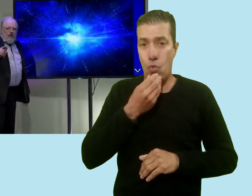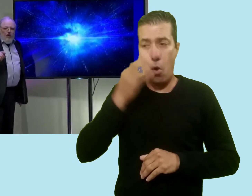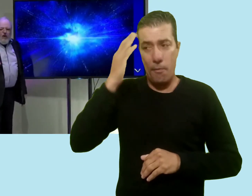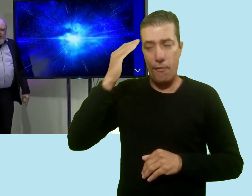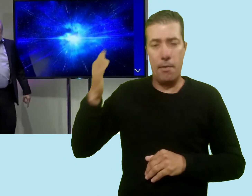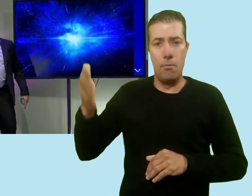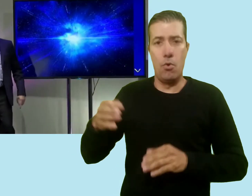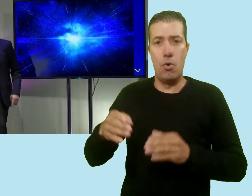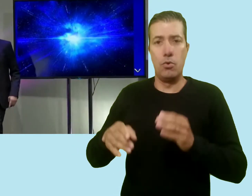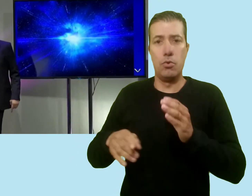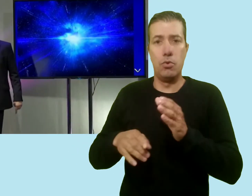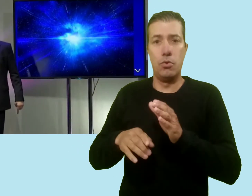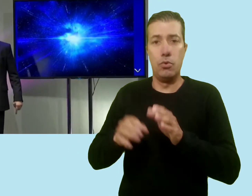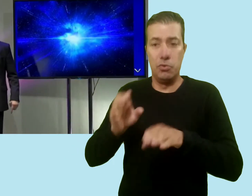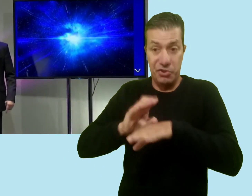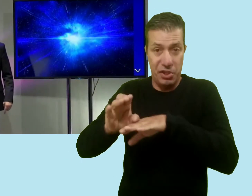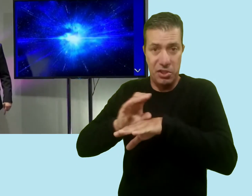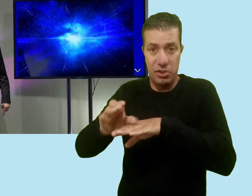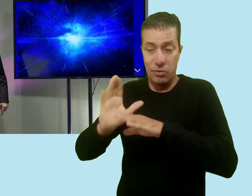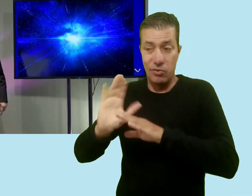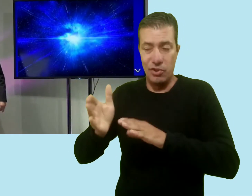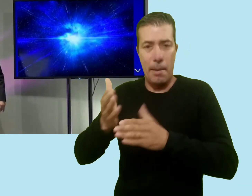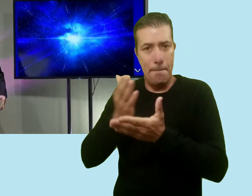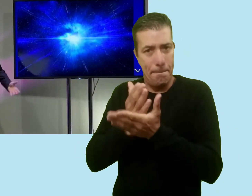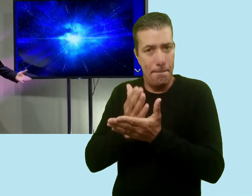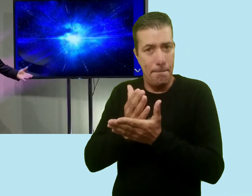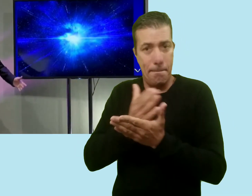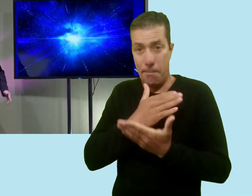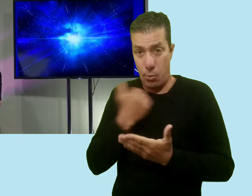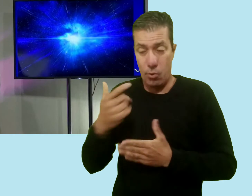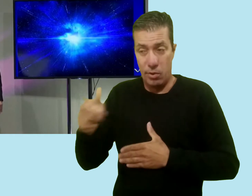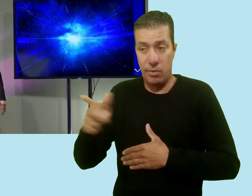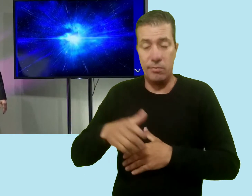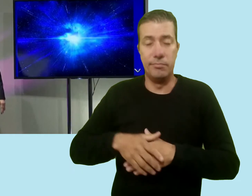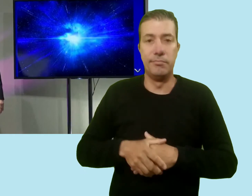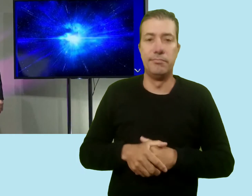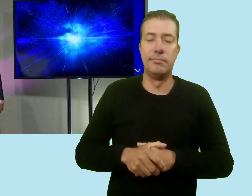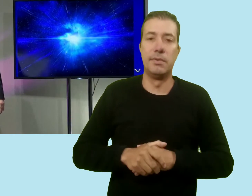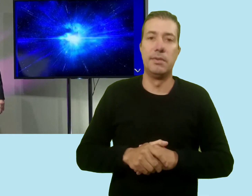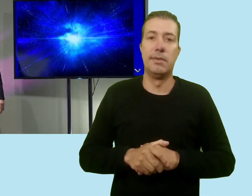Quando o Stephen Hawking, esse cientista aí, infelizmente ele já faleceu,